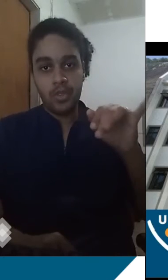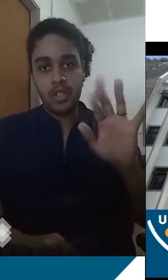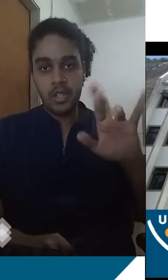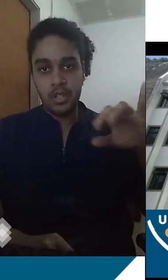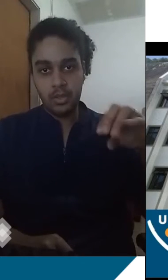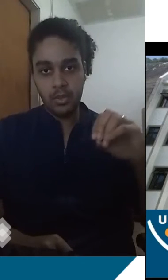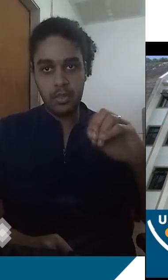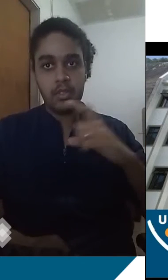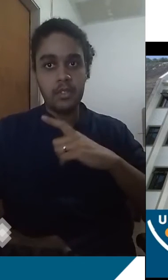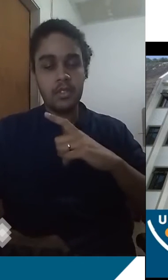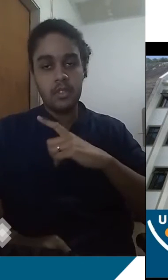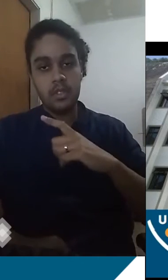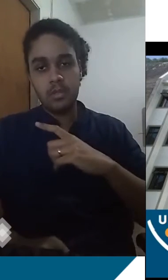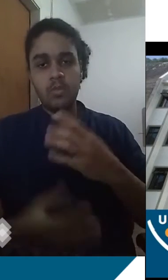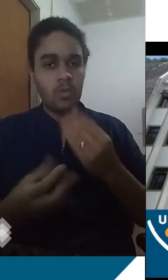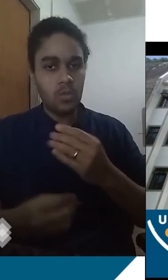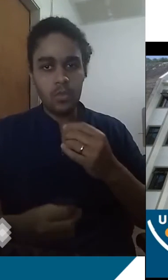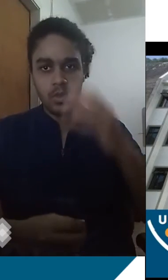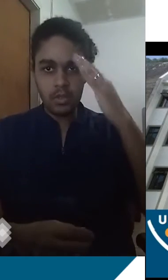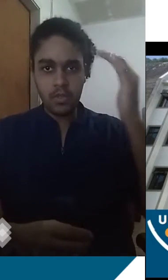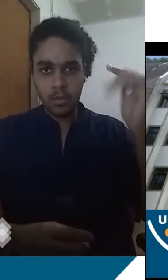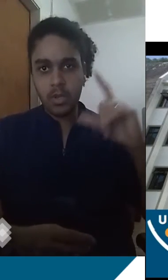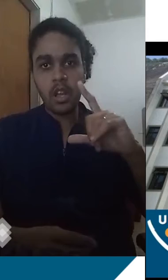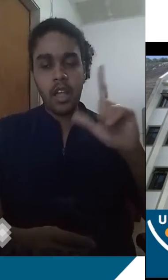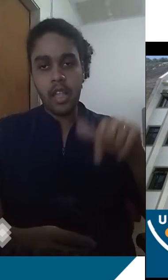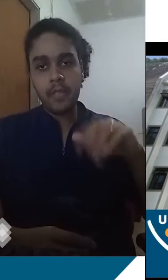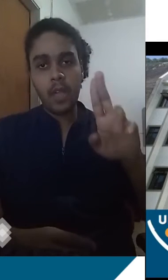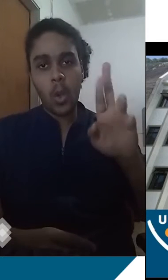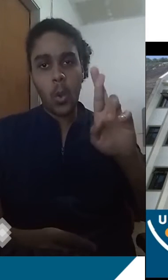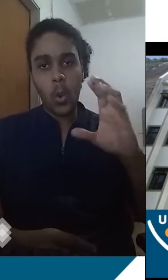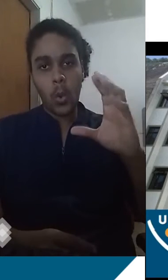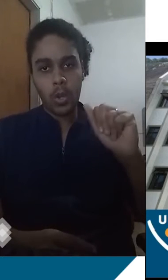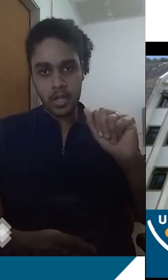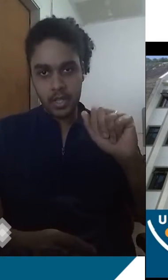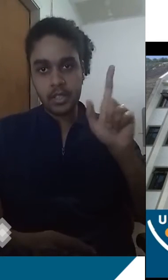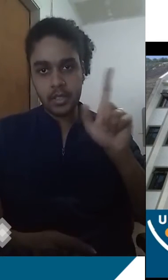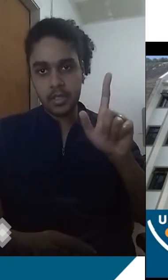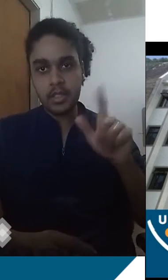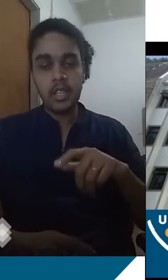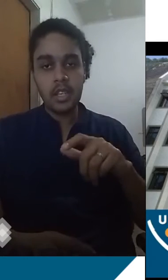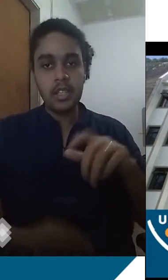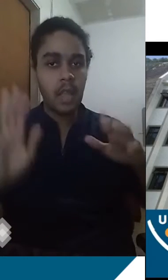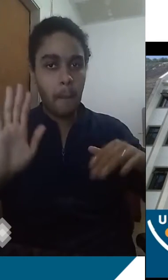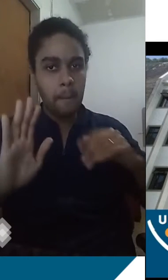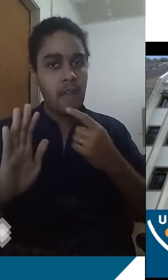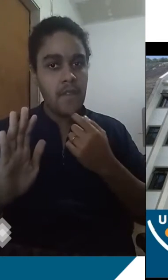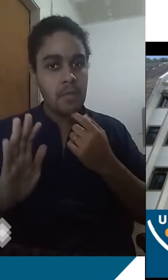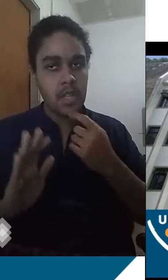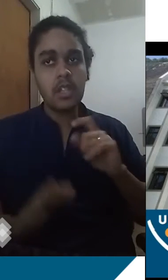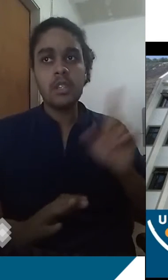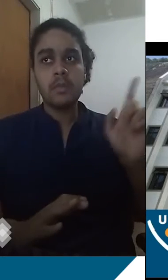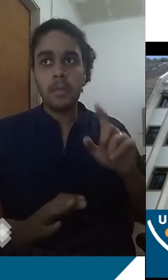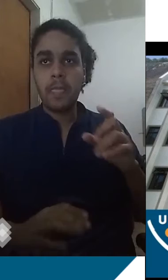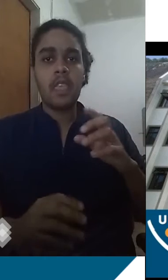A Unirio, a Universidade Federal do Estado do Rio de Janeiro, também bastante conhecida, fica na Urca, né, ali na Praia Vermelha, na zona sul do Rio de Janeiro.